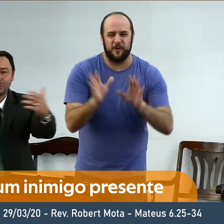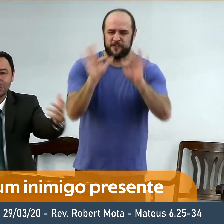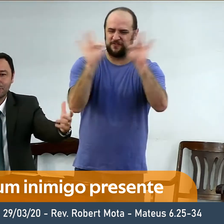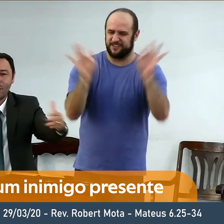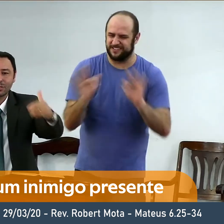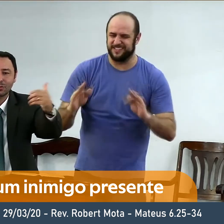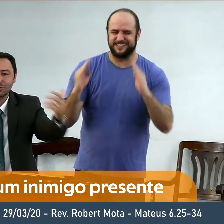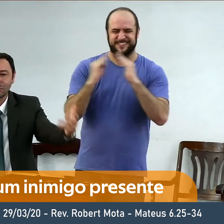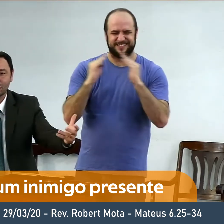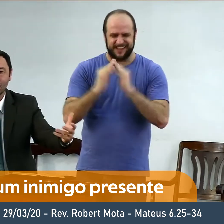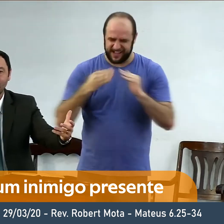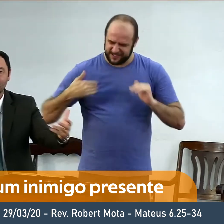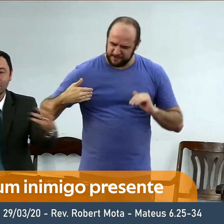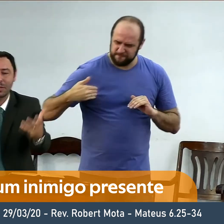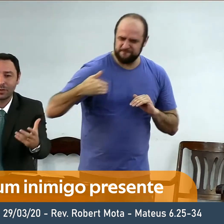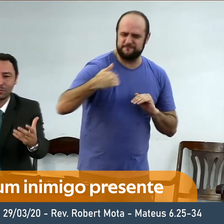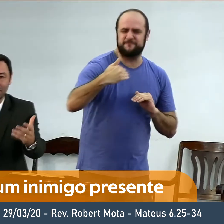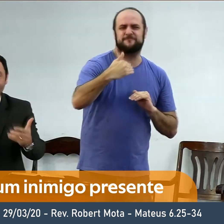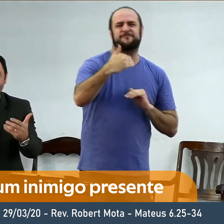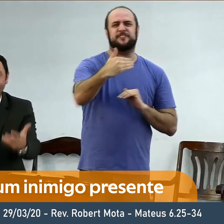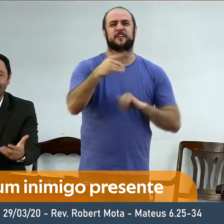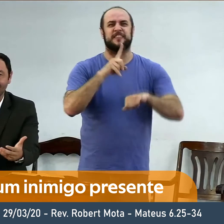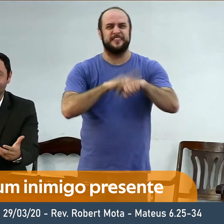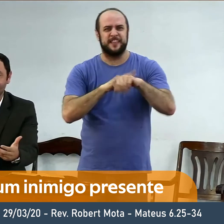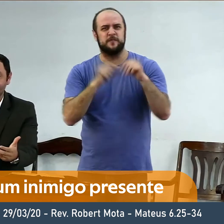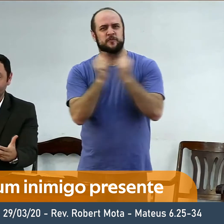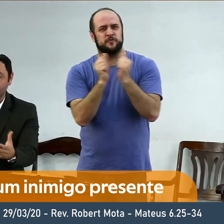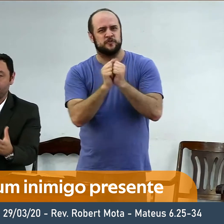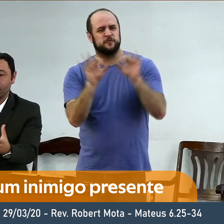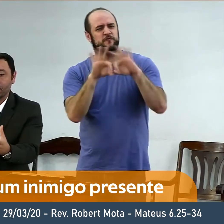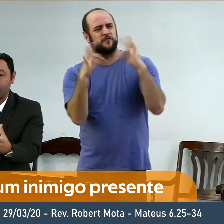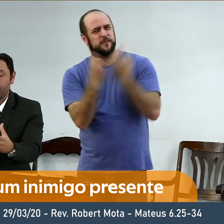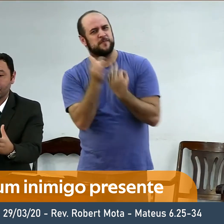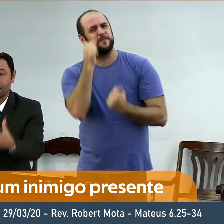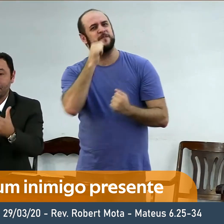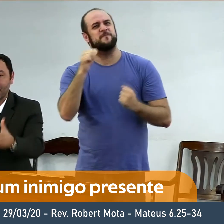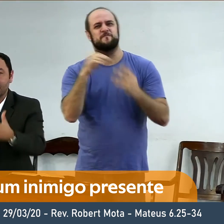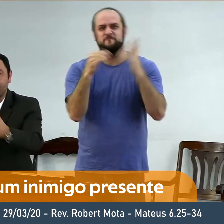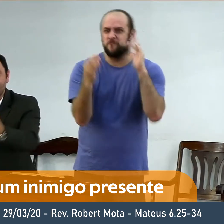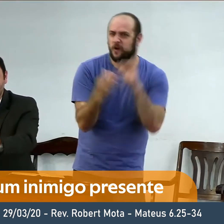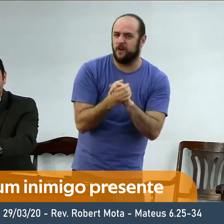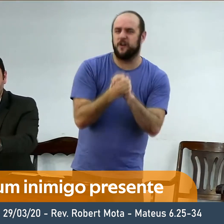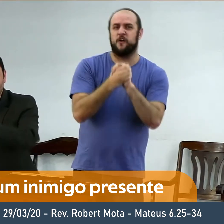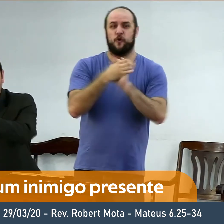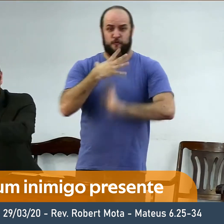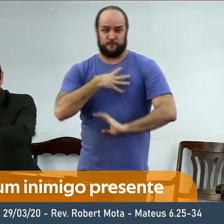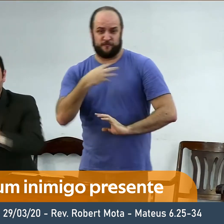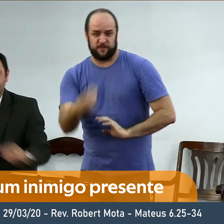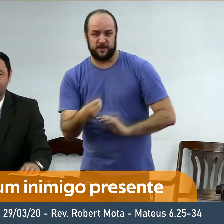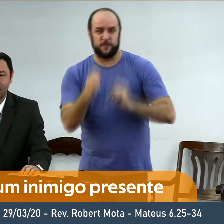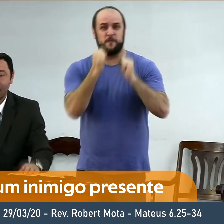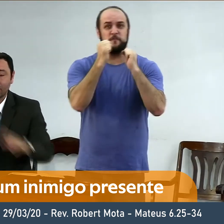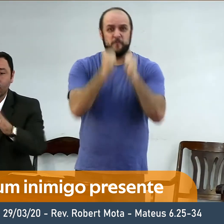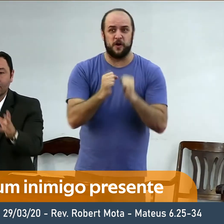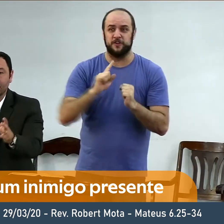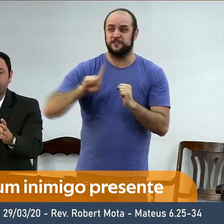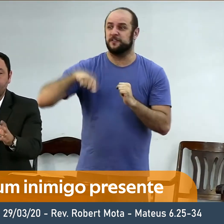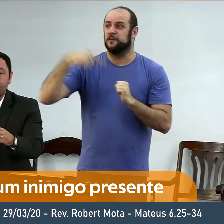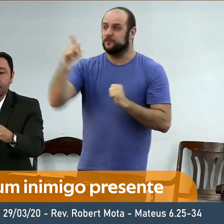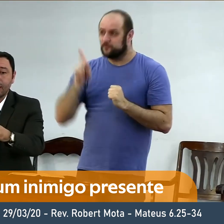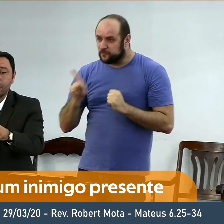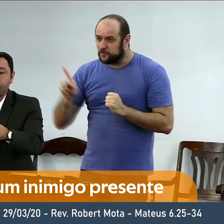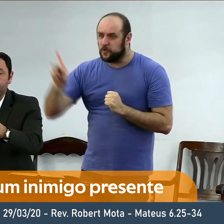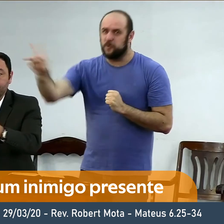da sua esposa, dos seus filhos, no tempo que você dá a eles, isso possa permanecer depois. A tua